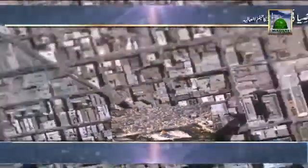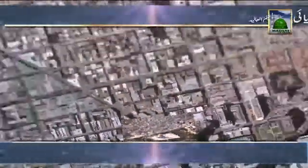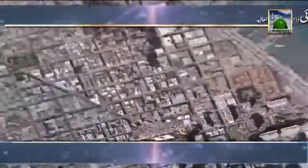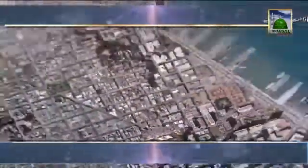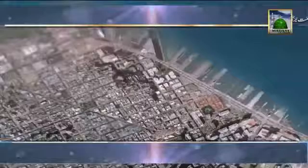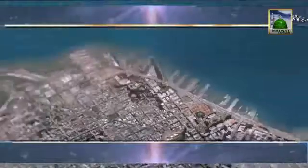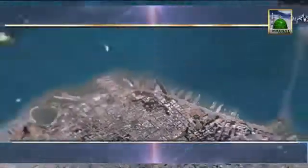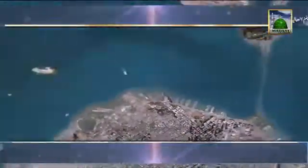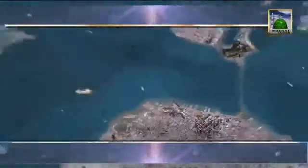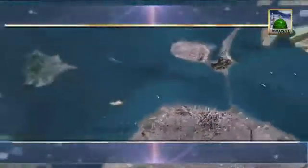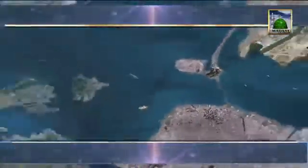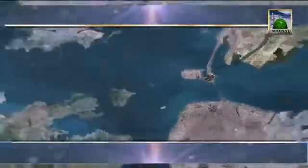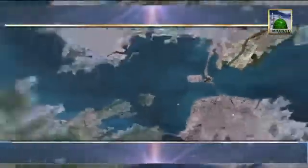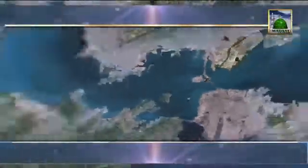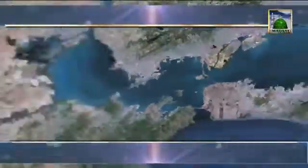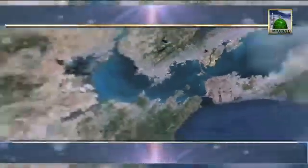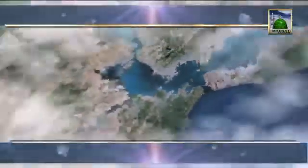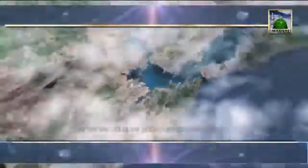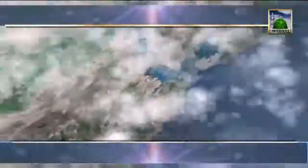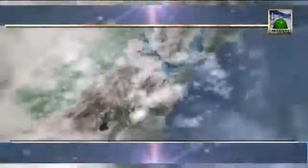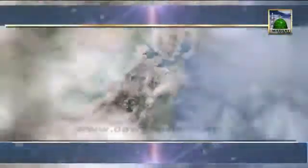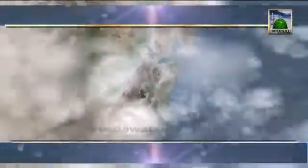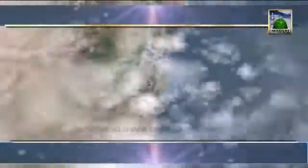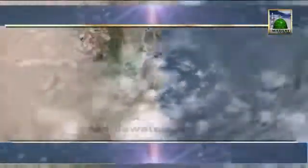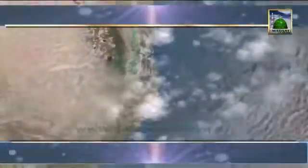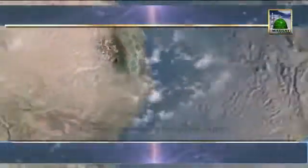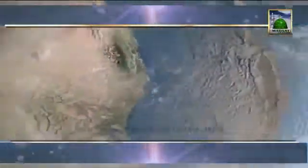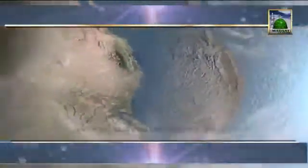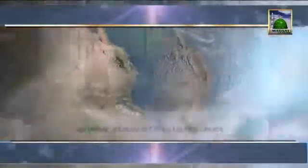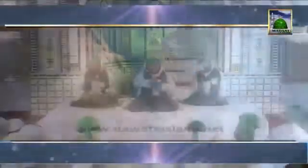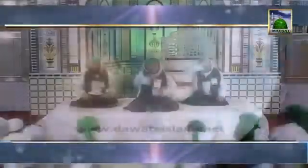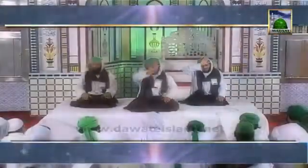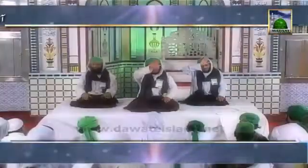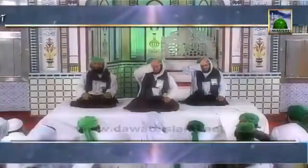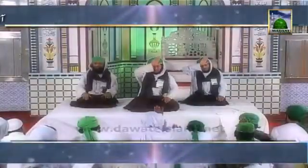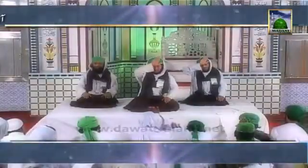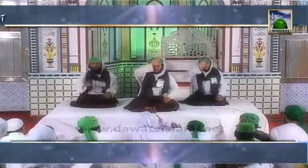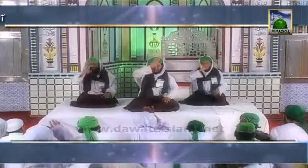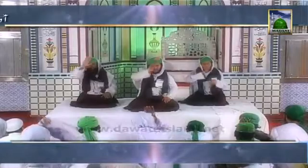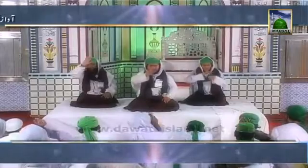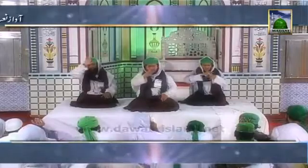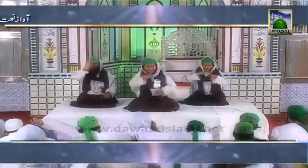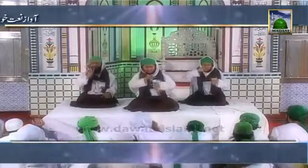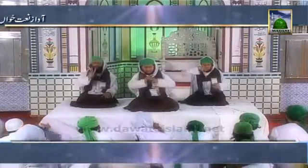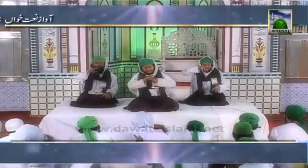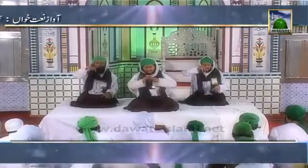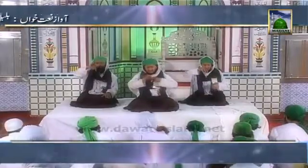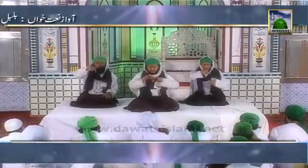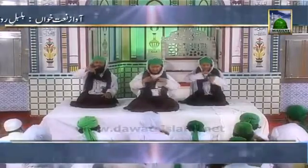عطار بڑا اعزاز ملا شاہ کو یہ معراج کی